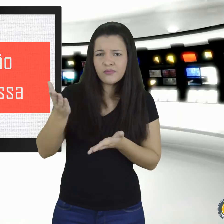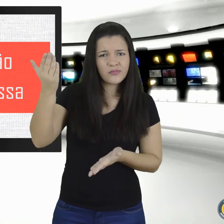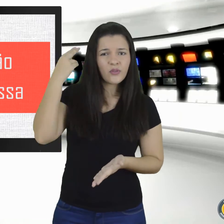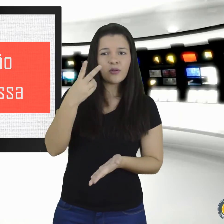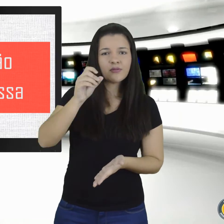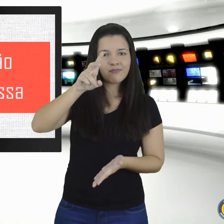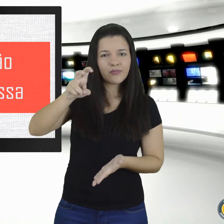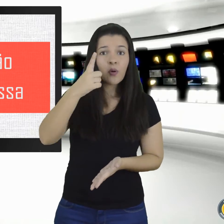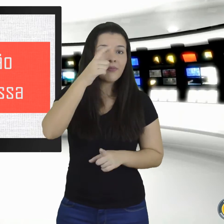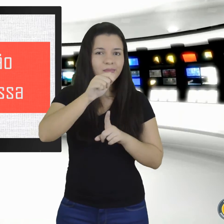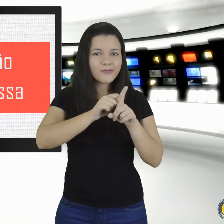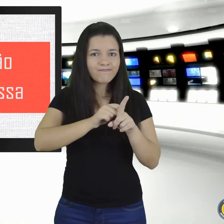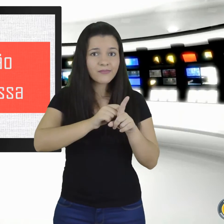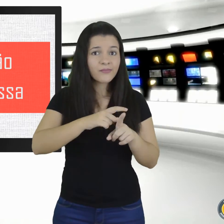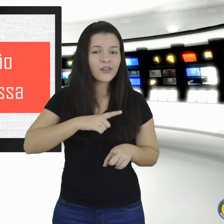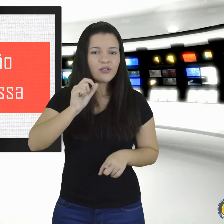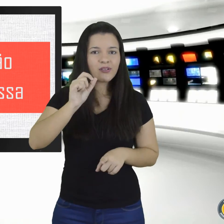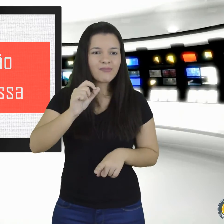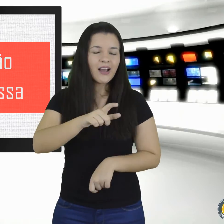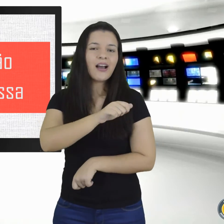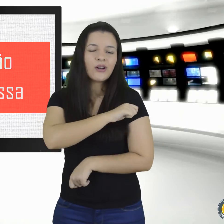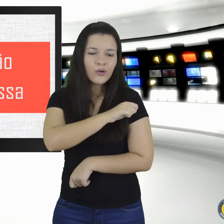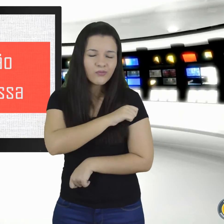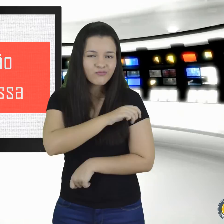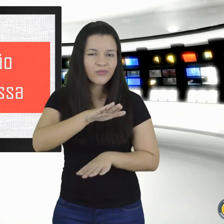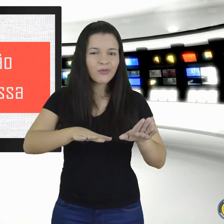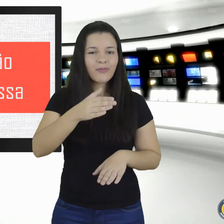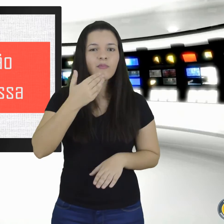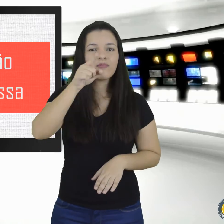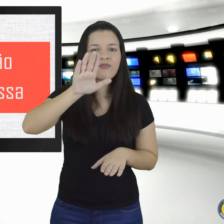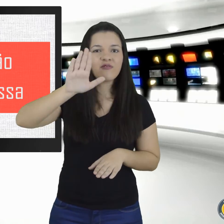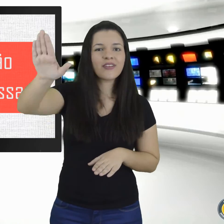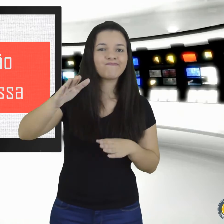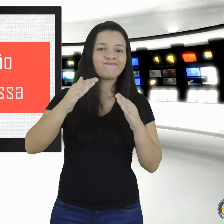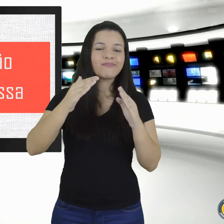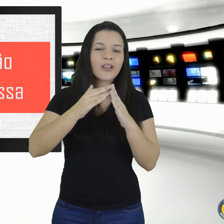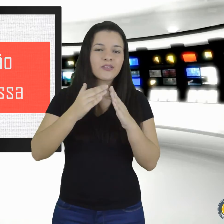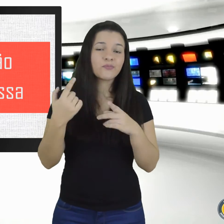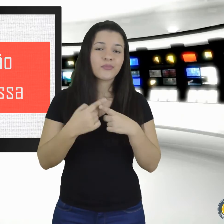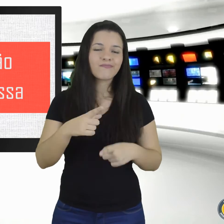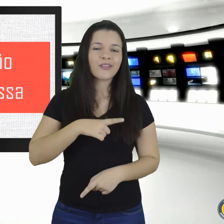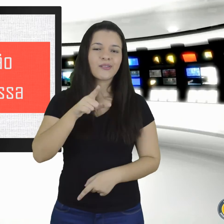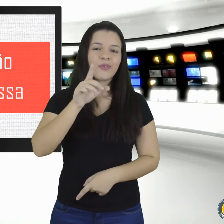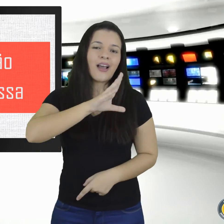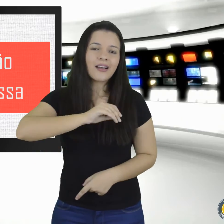em que tivemos que dispensar algumas turmas de alunos por conta do atraso no repasse de